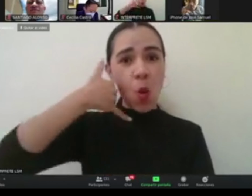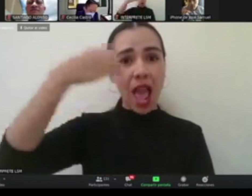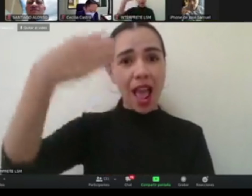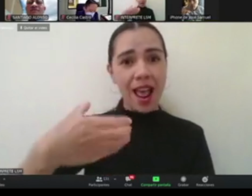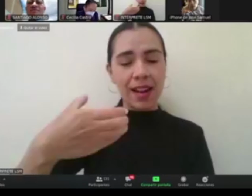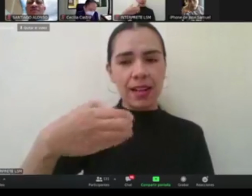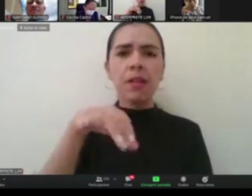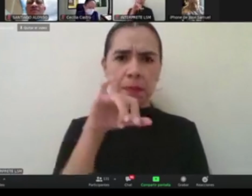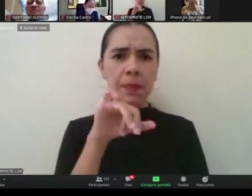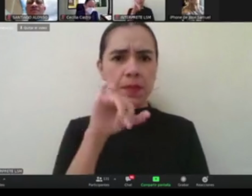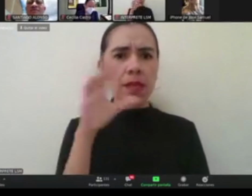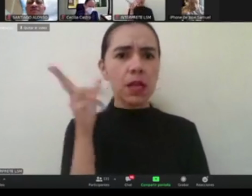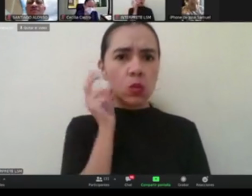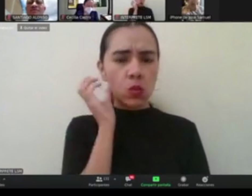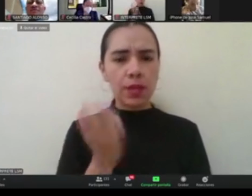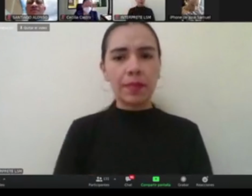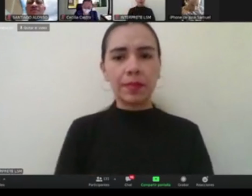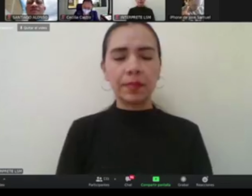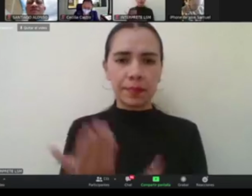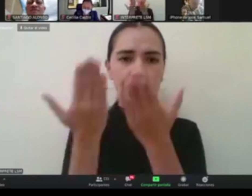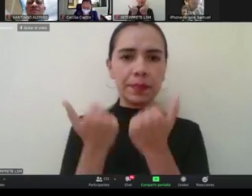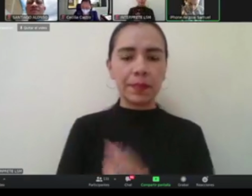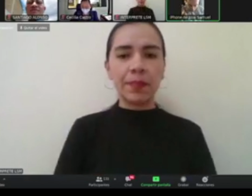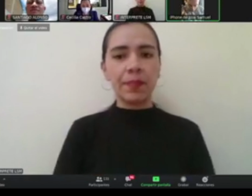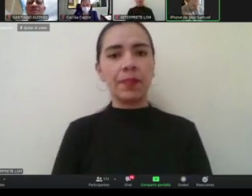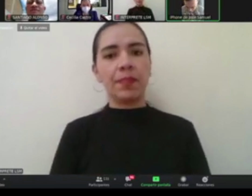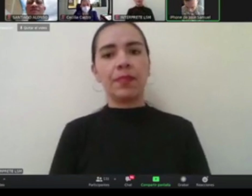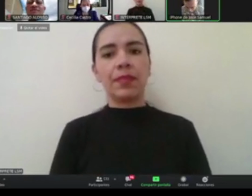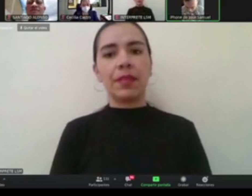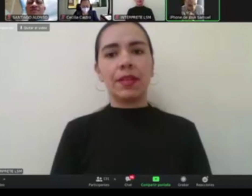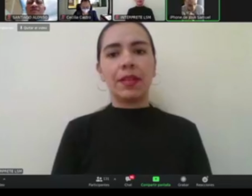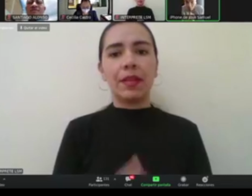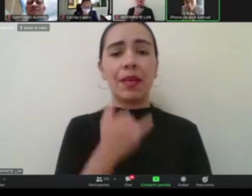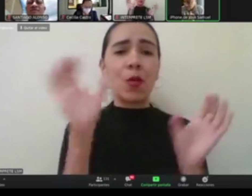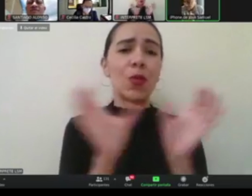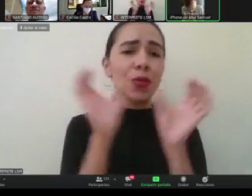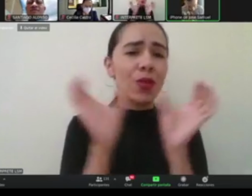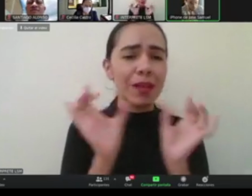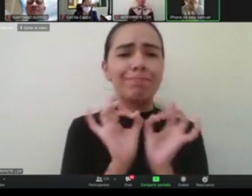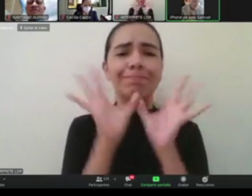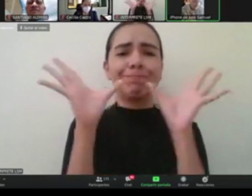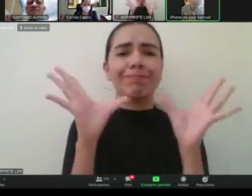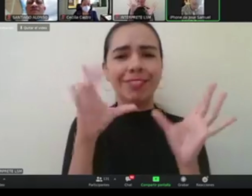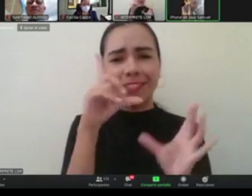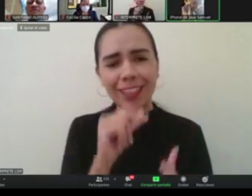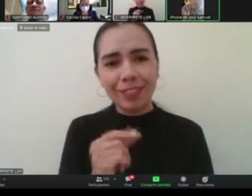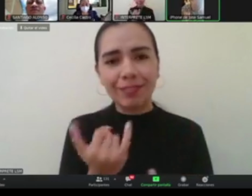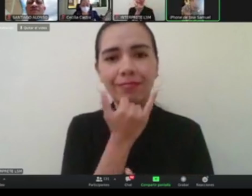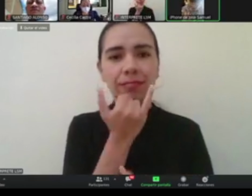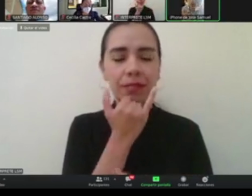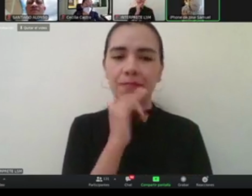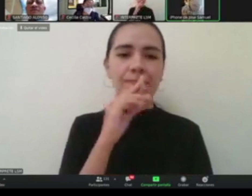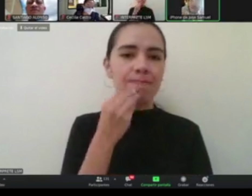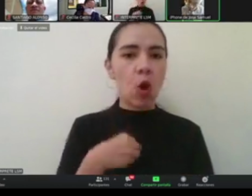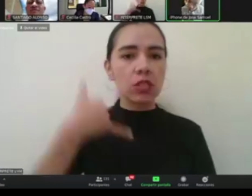Sí, sí se te escucha. Ya, perfecto. Se me averió en mi computador hace unos días, que ya, desde el celular